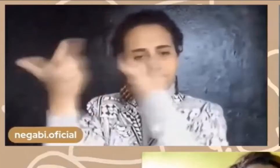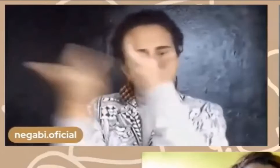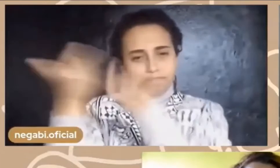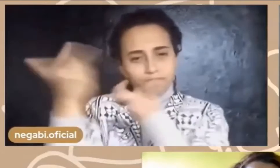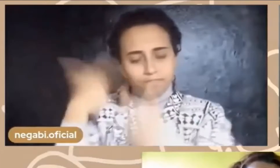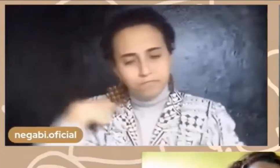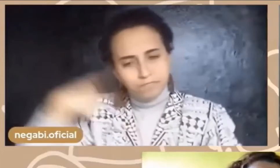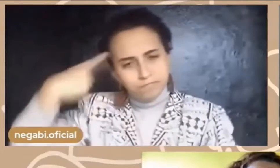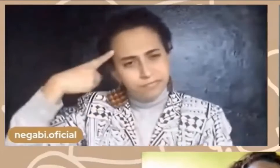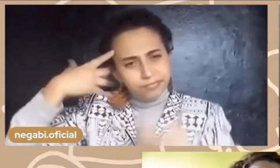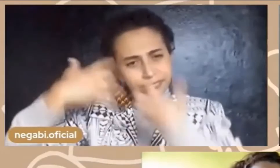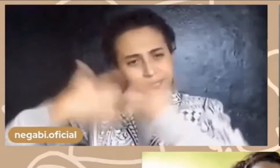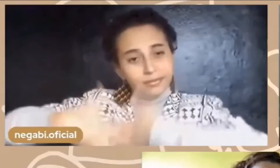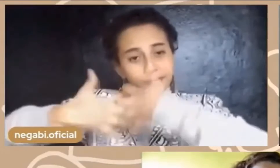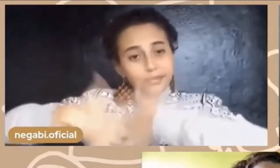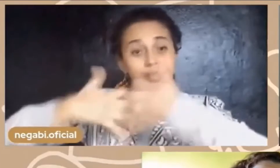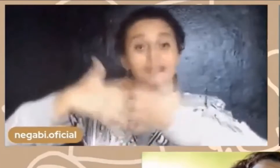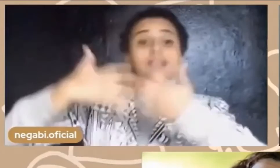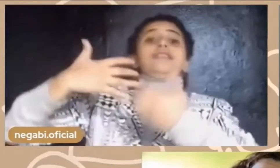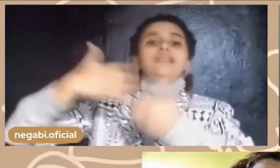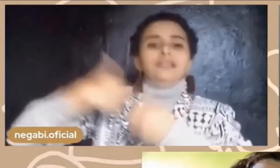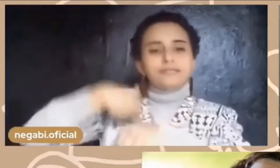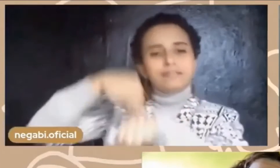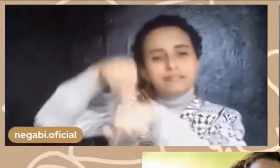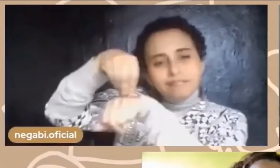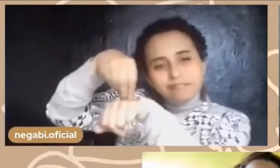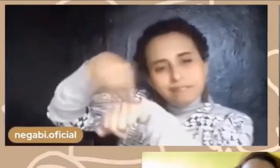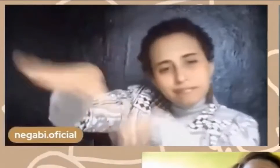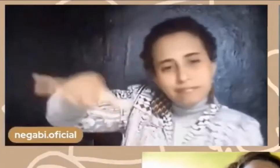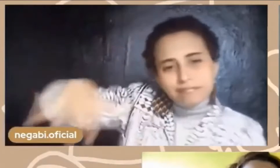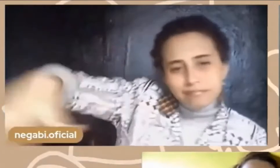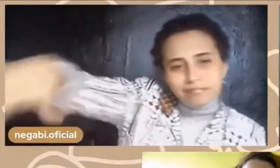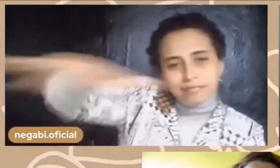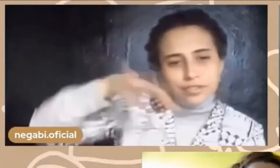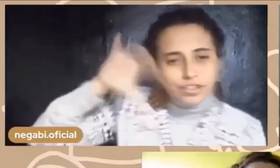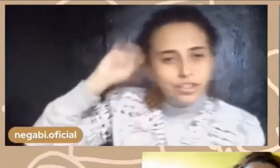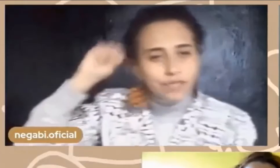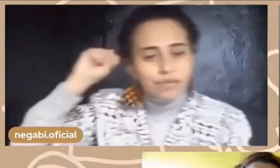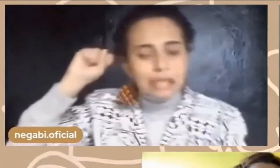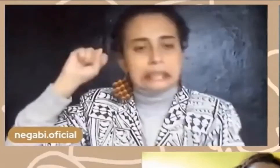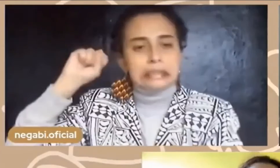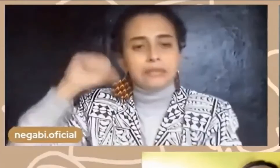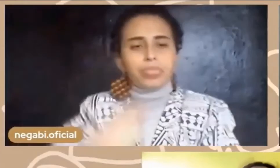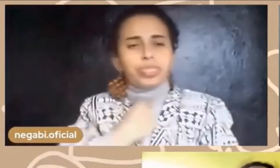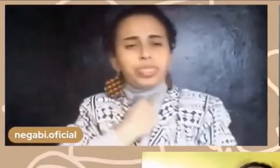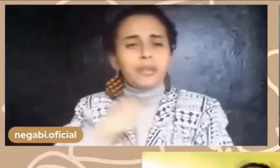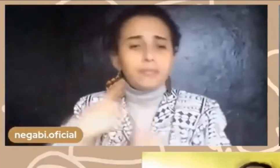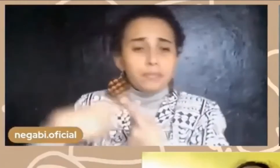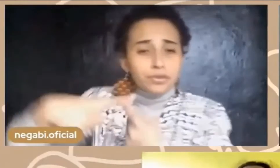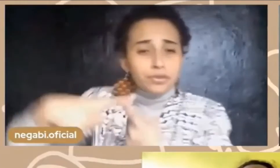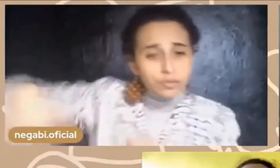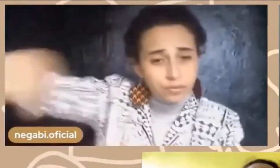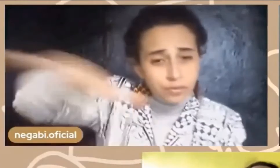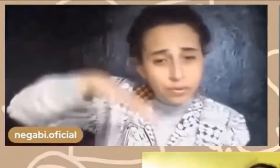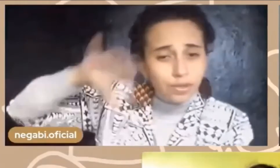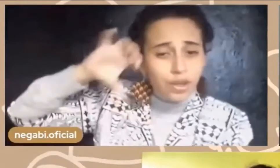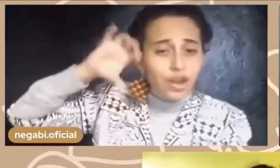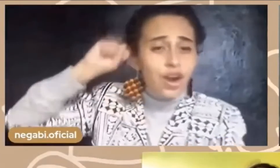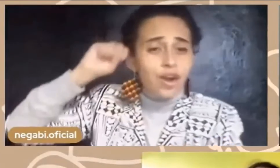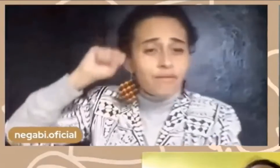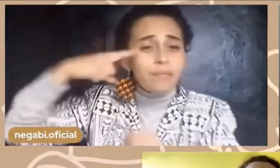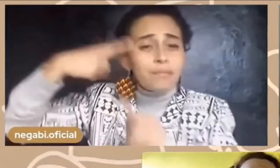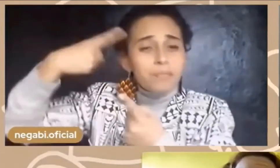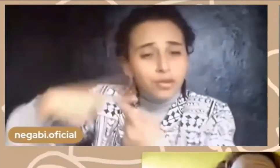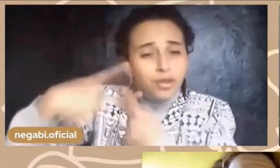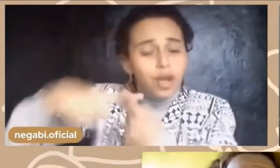trouxeram várias reclamações e eu Ui, não caramba! ouvi e fiquei pensando: Nossa, é Mas a verdade. Aí multa até que eu é expliquei feminina,